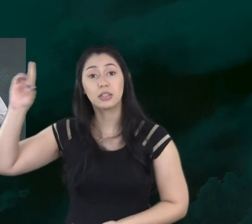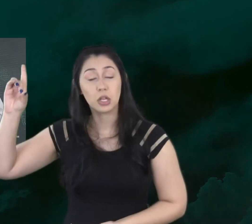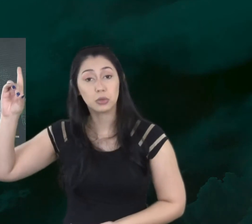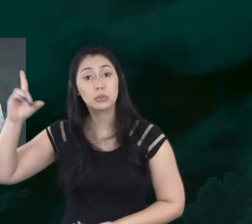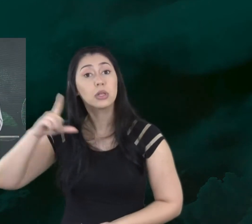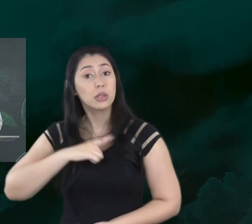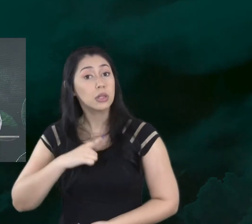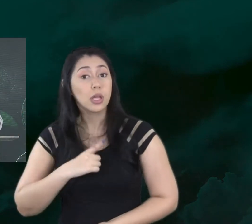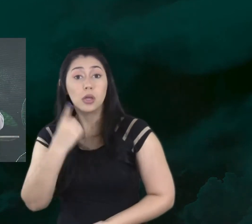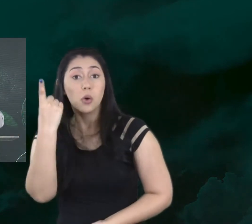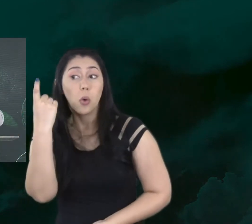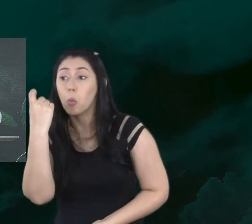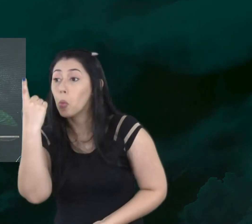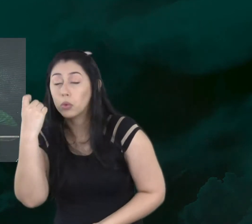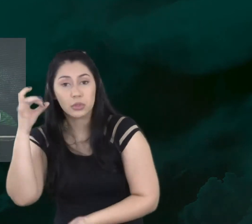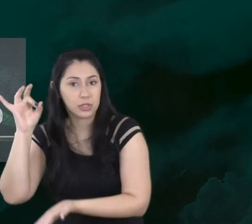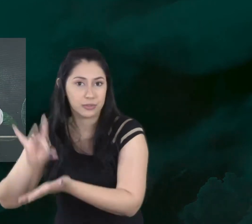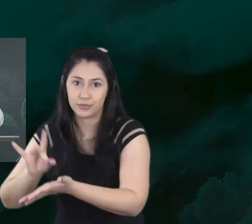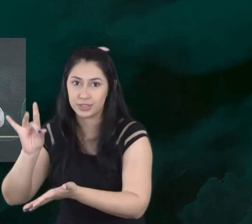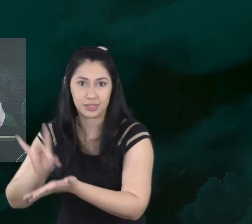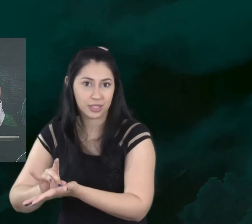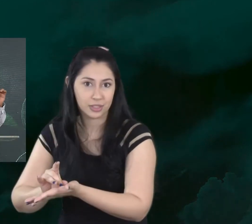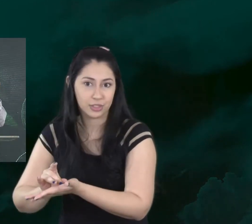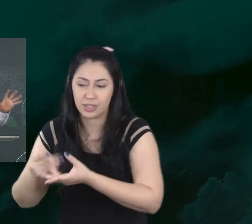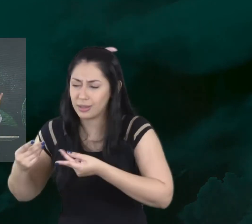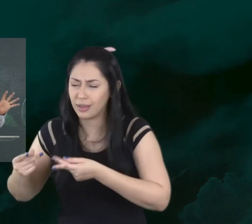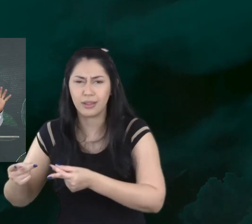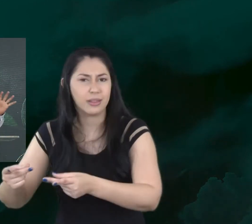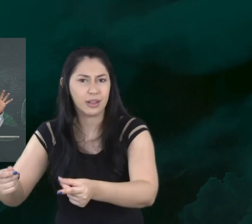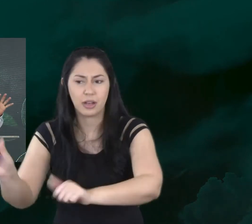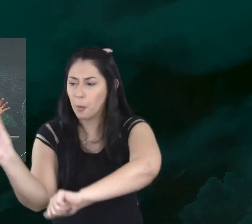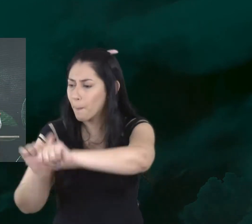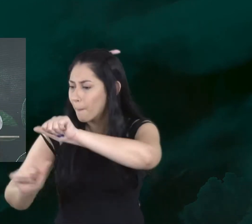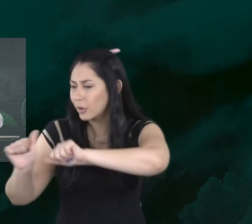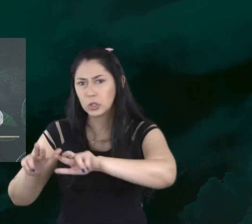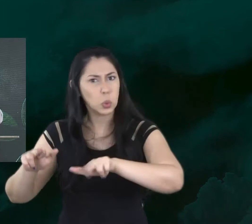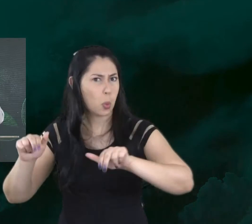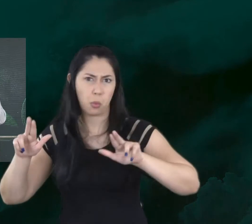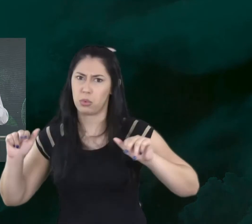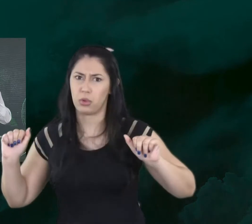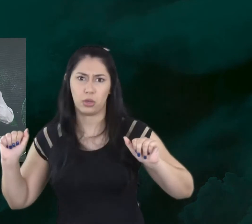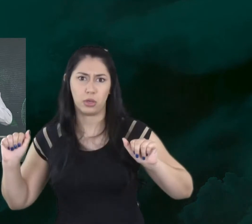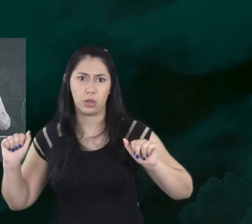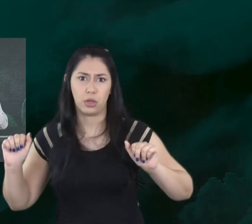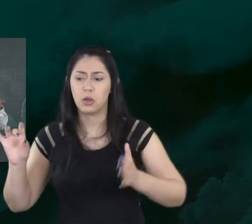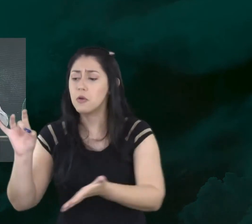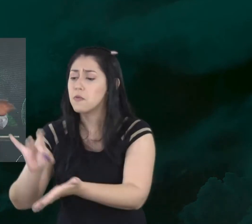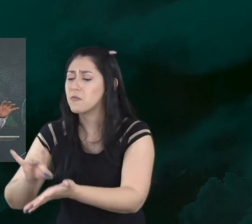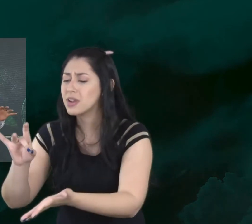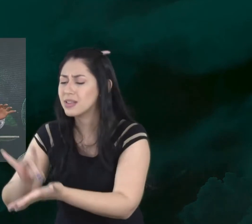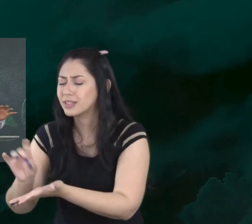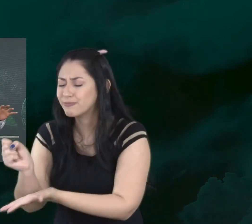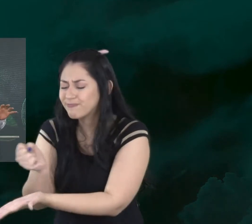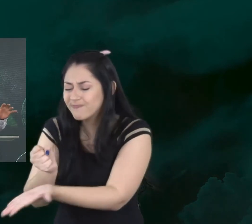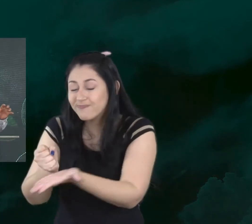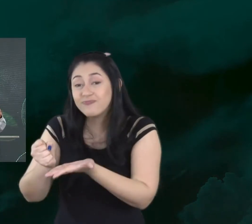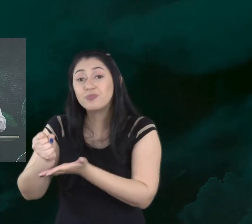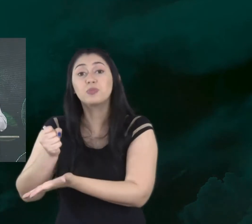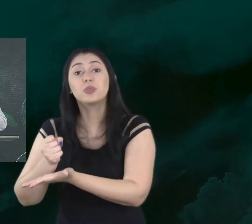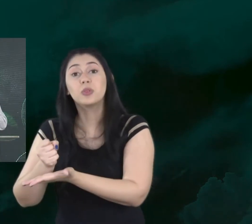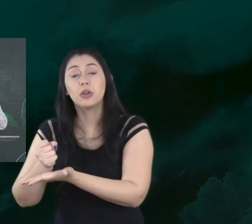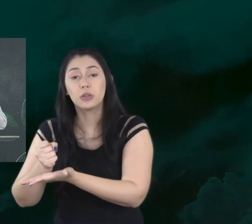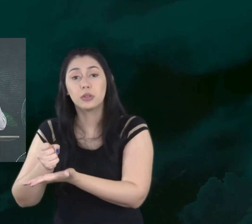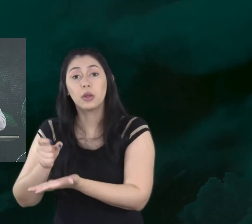há uma única realidade permanente, não muda, a única realidade fundamental, e